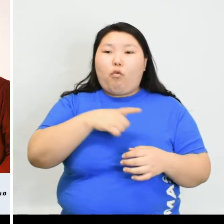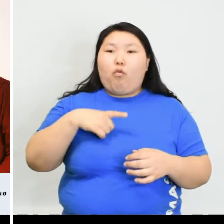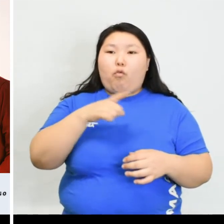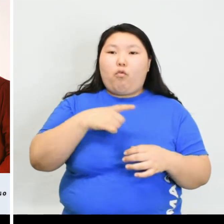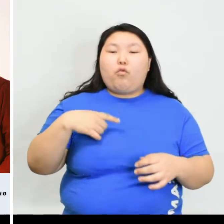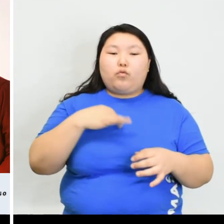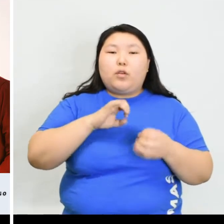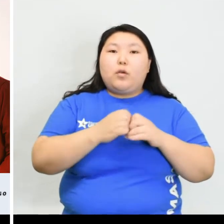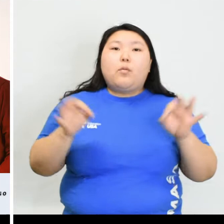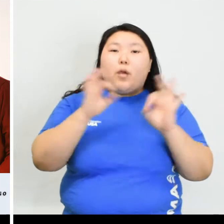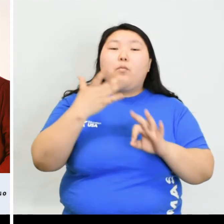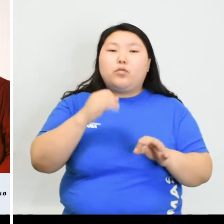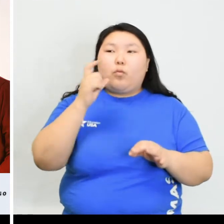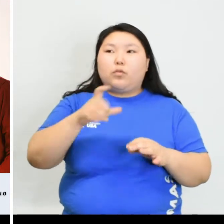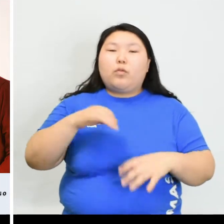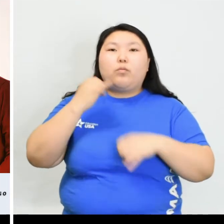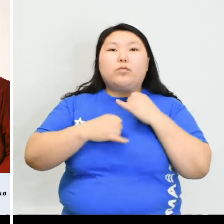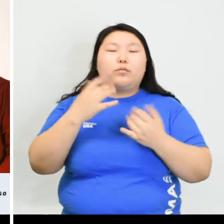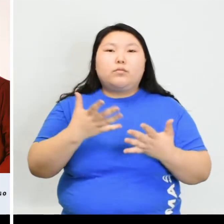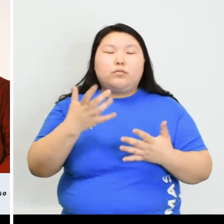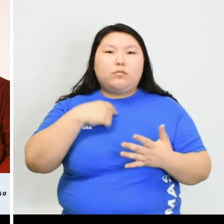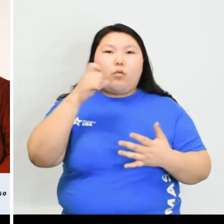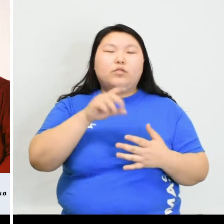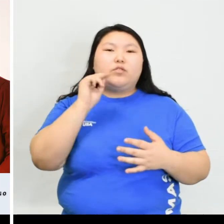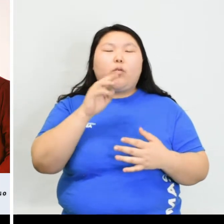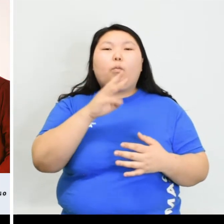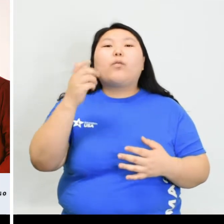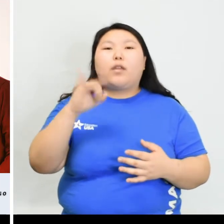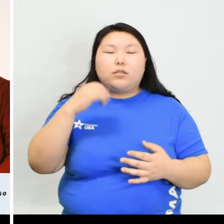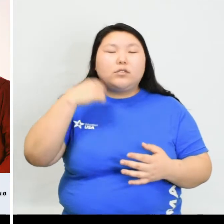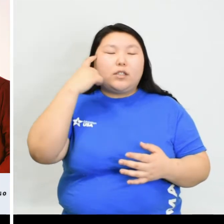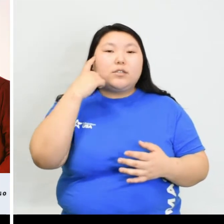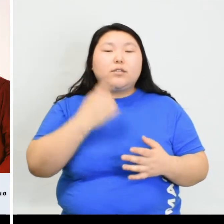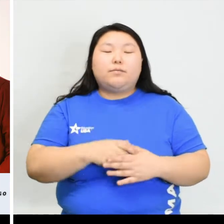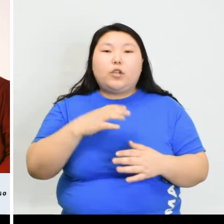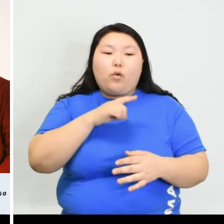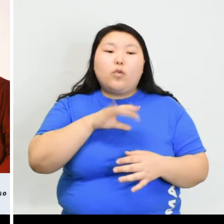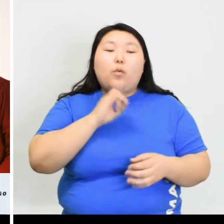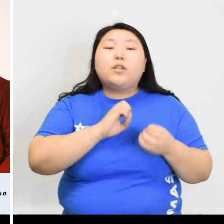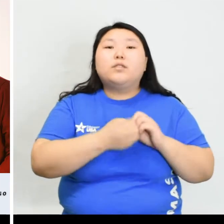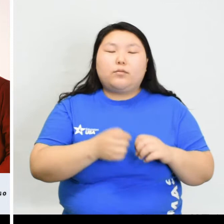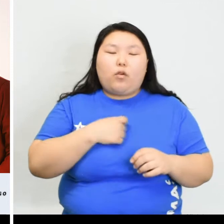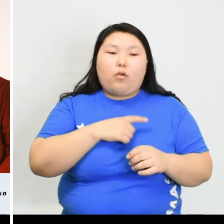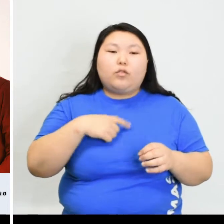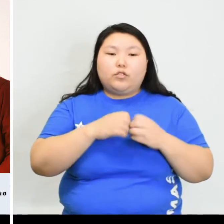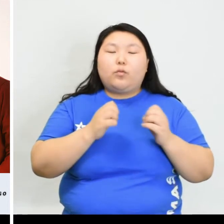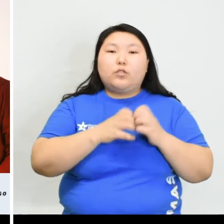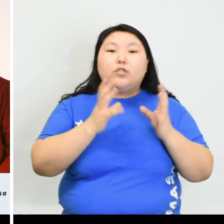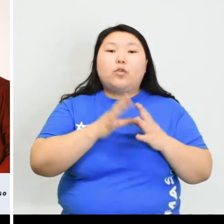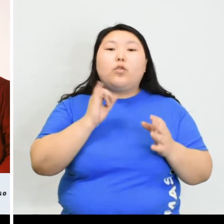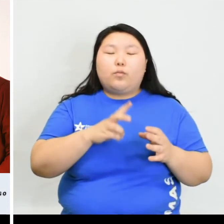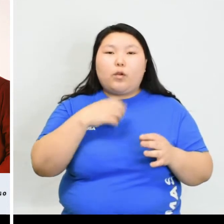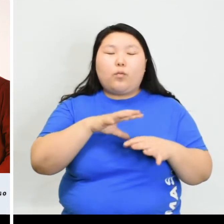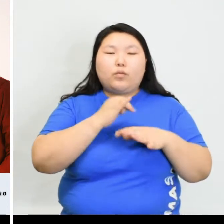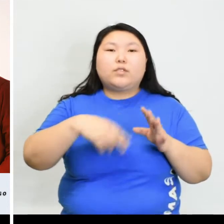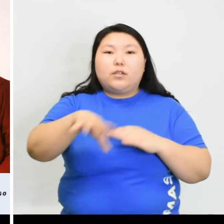юм хийгээгүй гэж хүнийг муулах бол хүн чанар мутал гэж надад санагддаг байхгүй юмаа хийчих өөрийнх нь хийж бүтээсэн юм тага бусдад